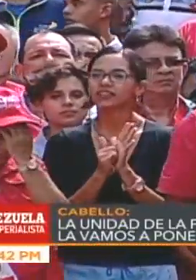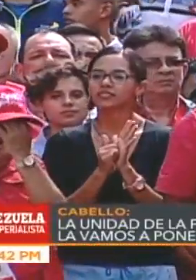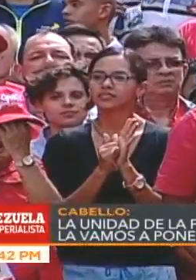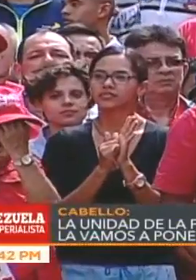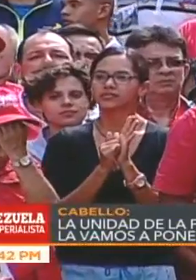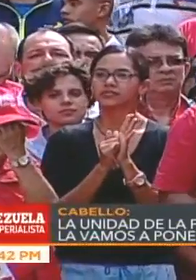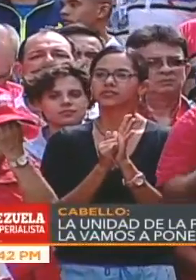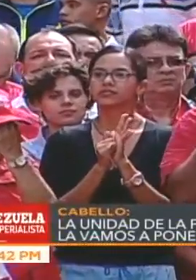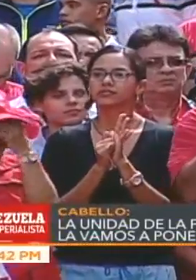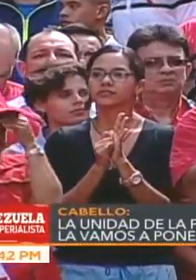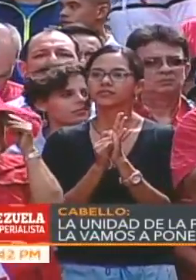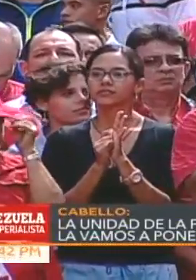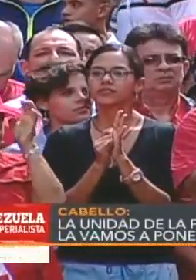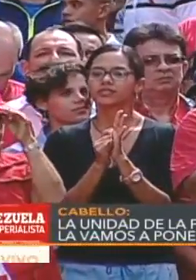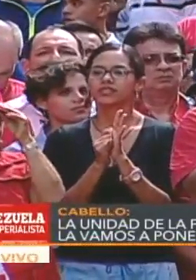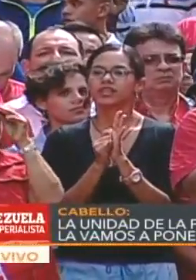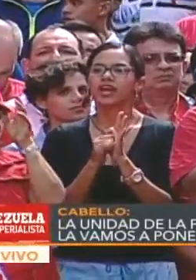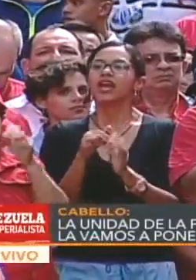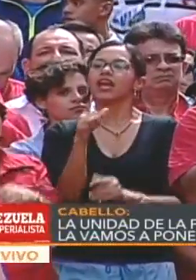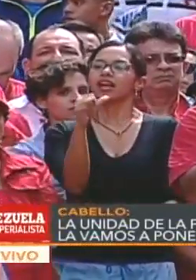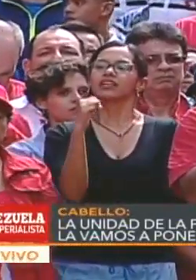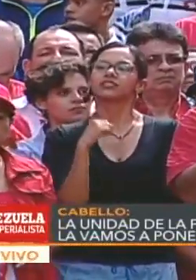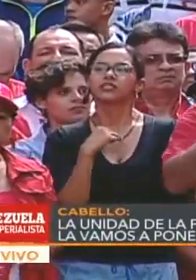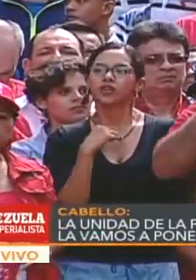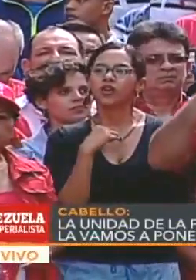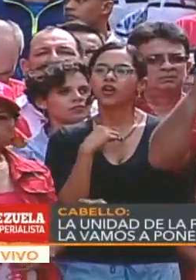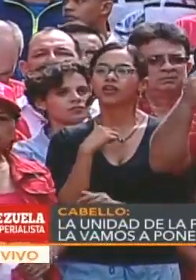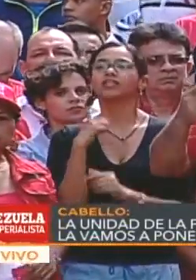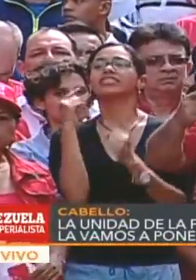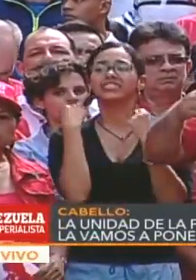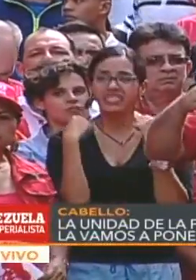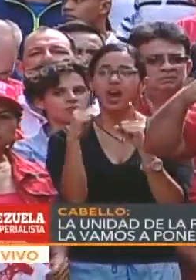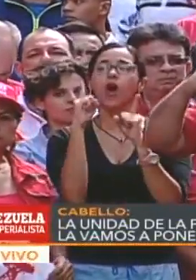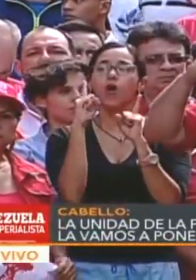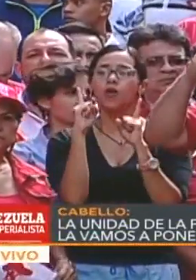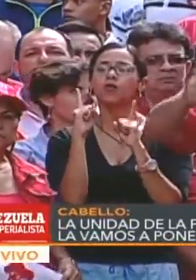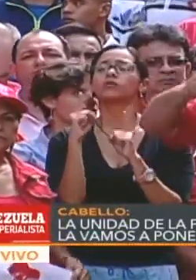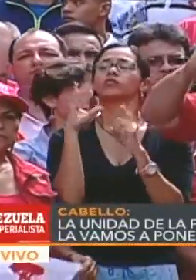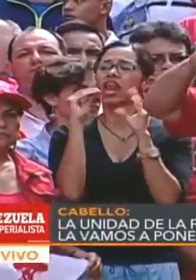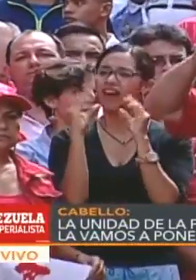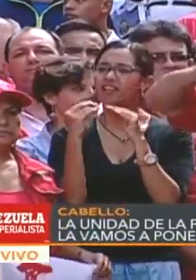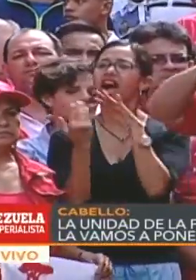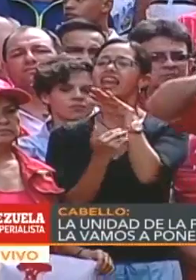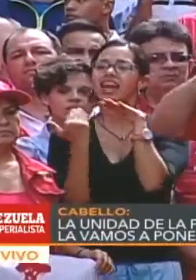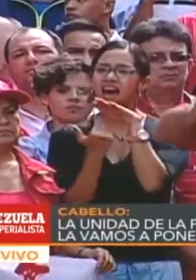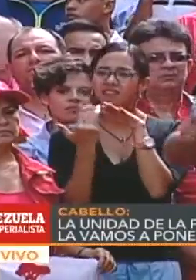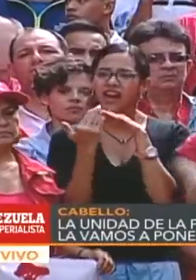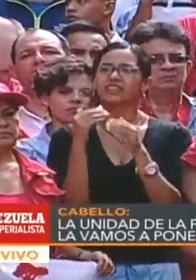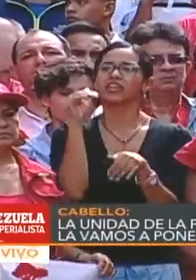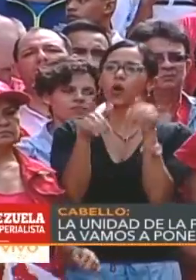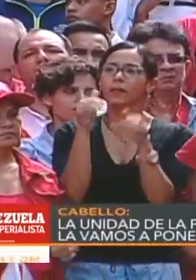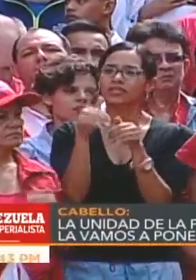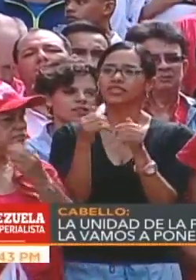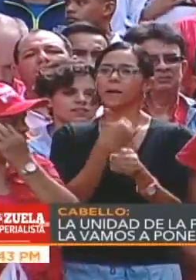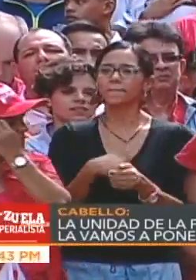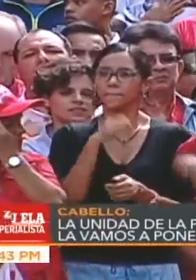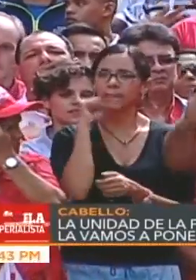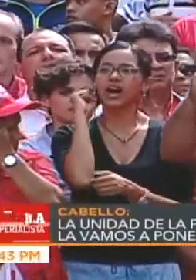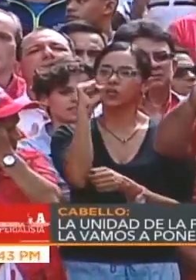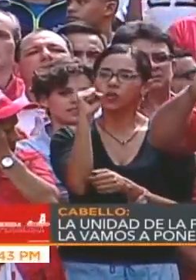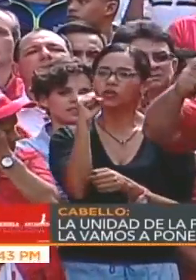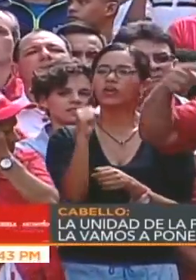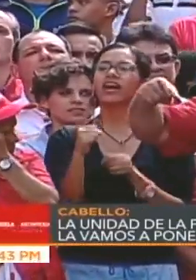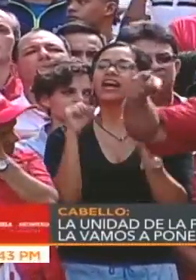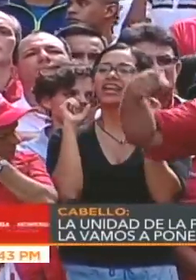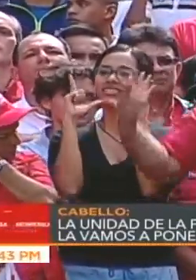Constituyente, que son, según lo planteado en las bases comerciales por el compañero Nicolás Maduro,